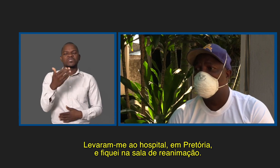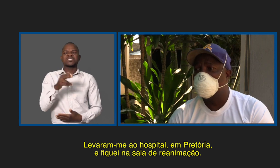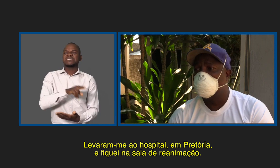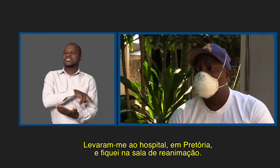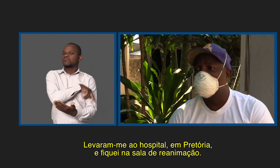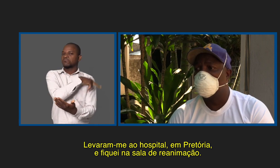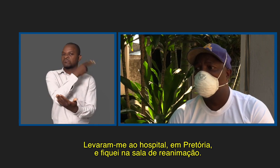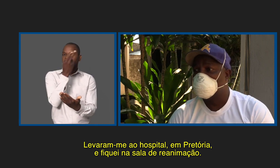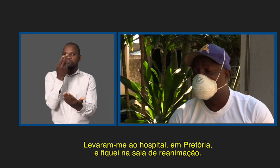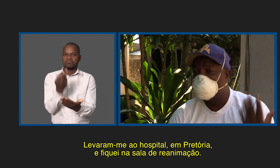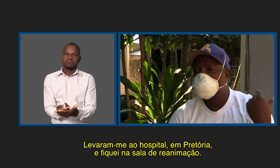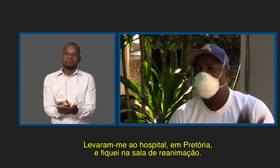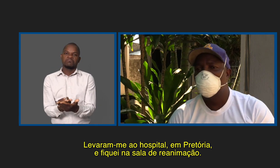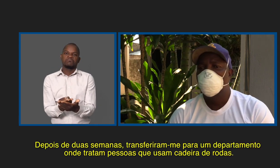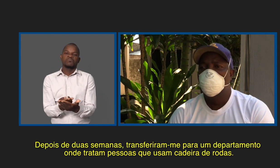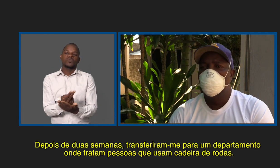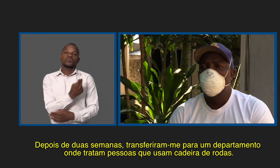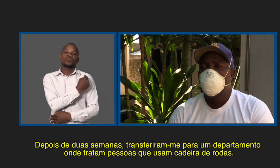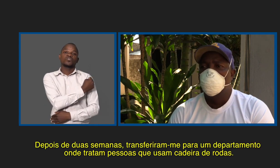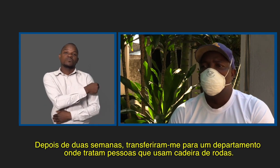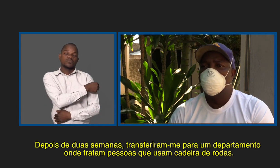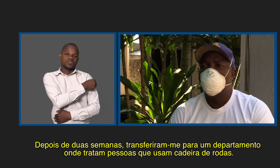da arma na armação.